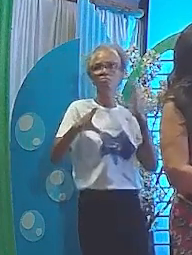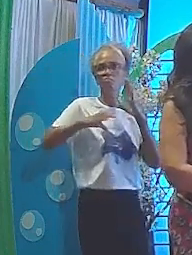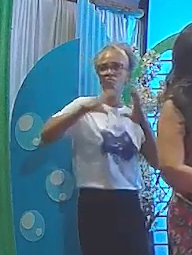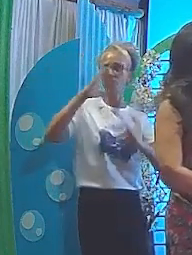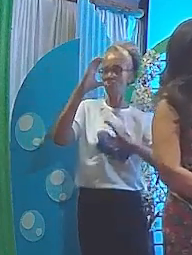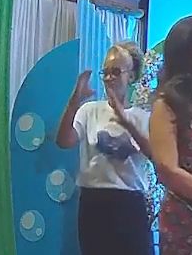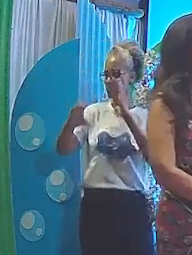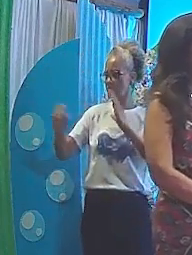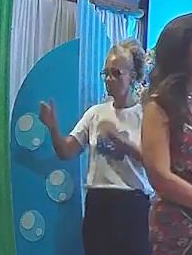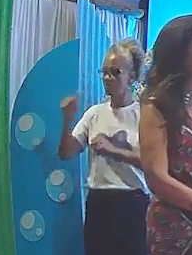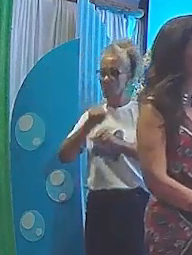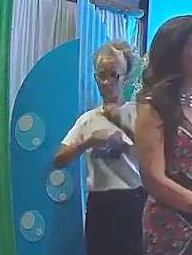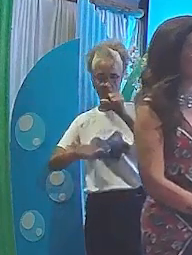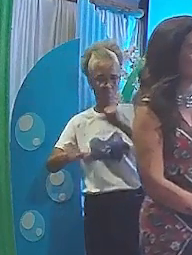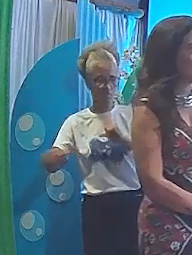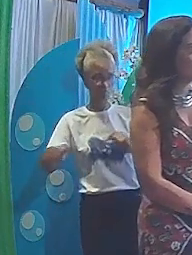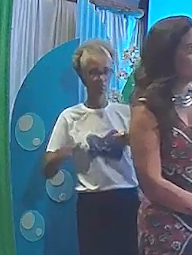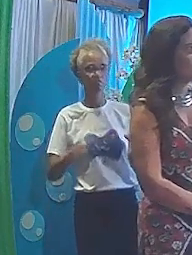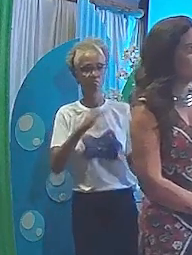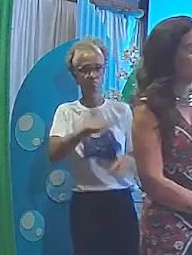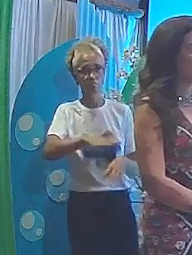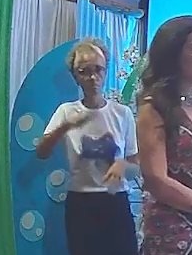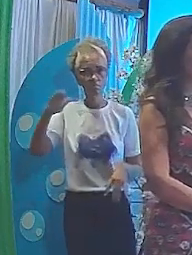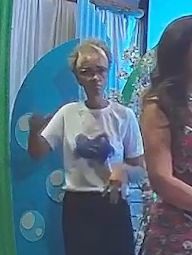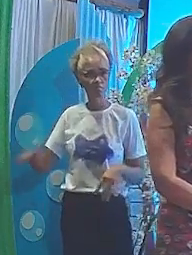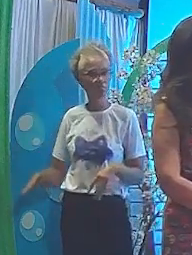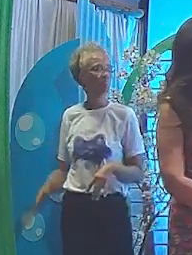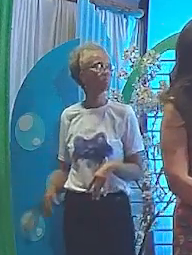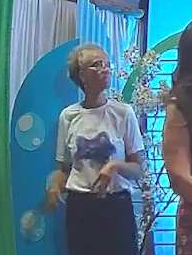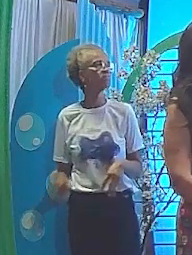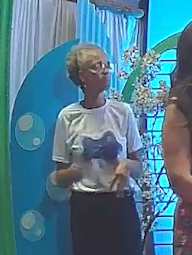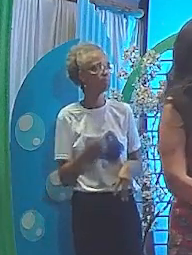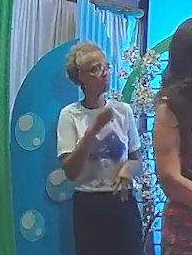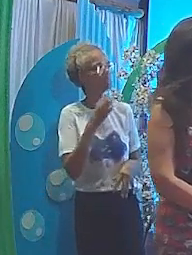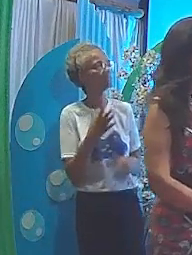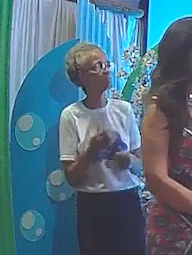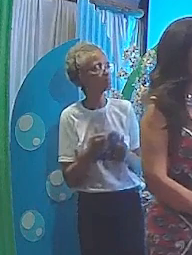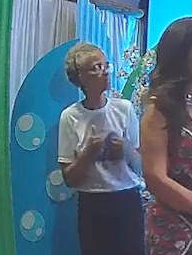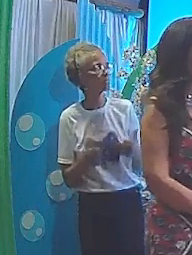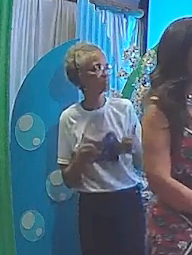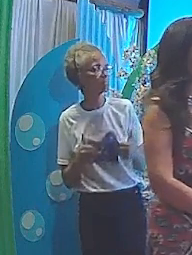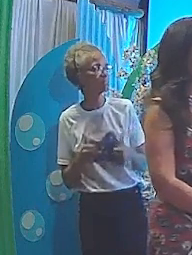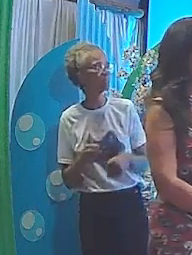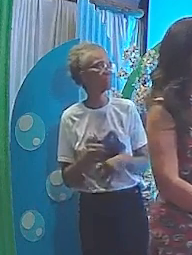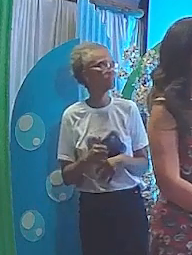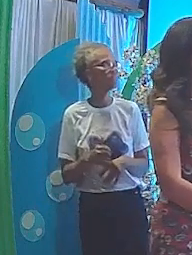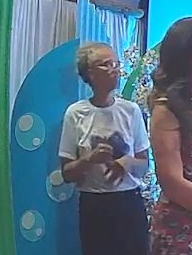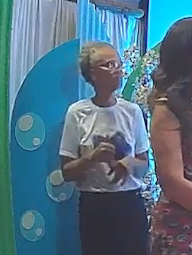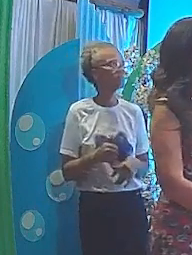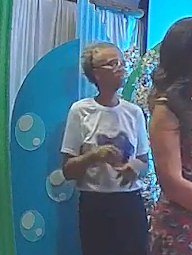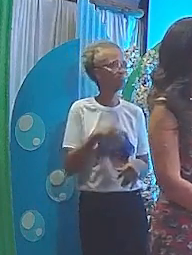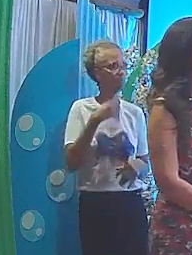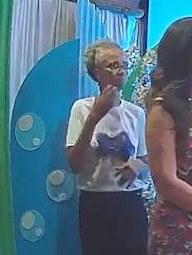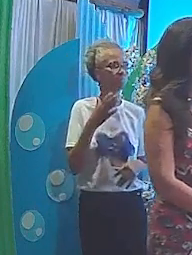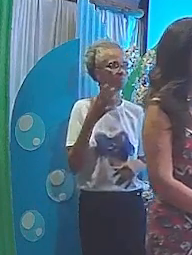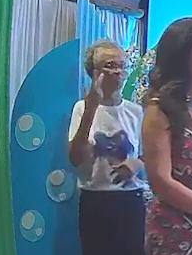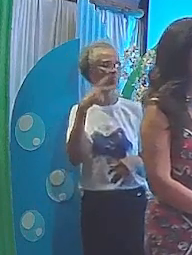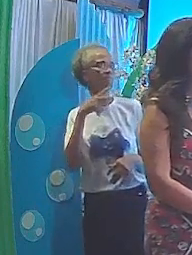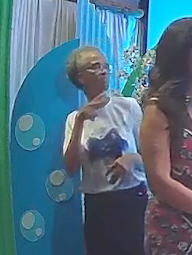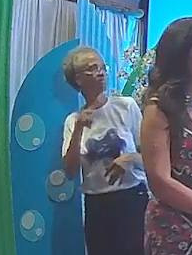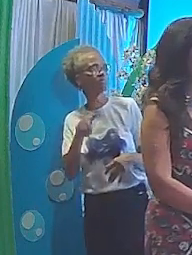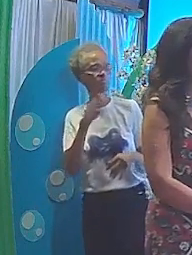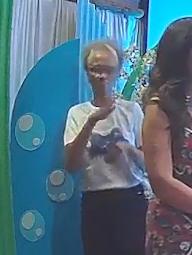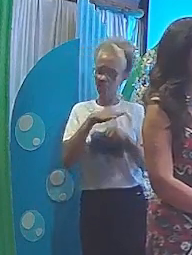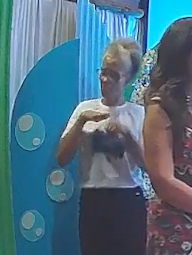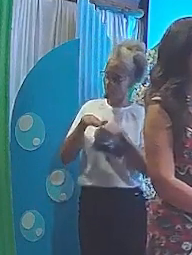da troca com o público infanto-juvenil, além do apoio logístico para trazer esses escritores, esses autores, as pessoas que vão dialogar com